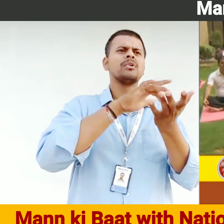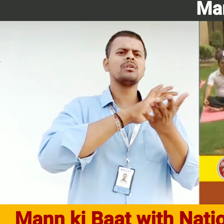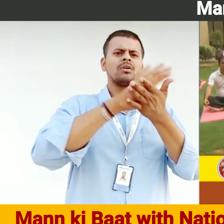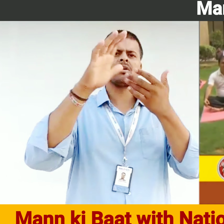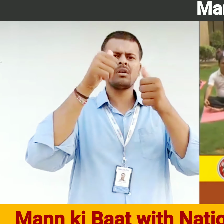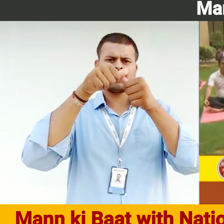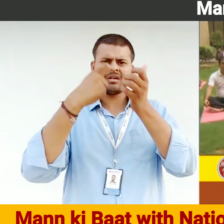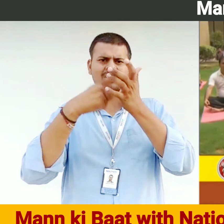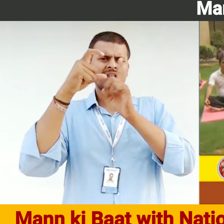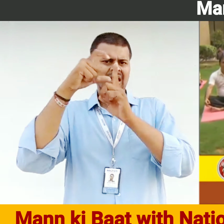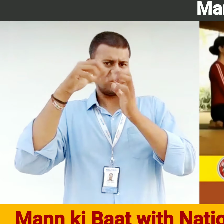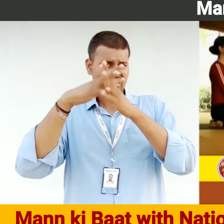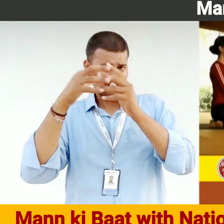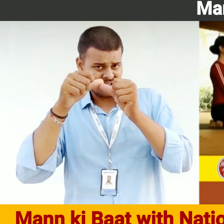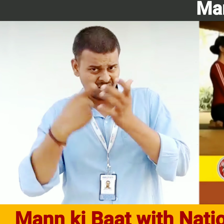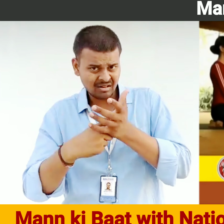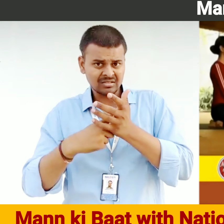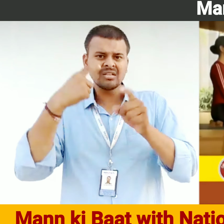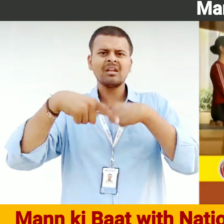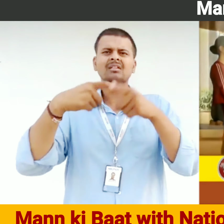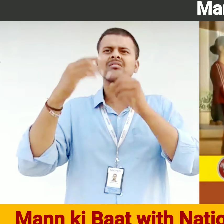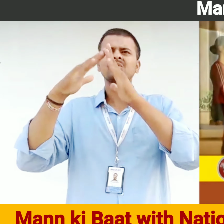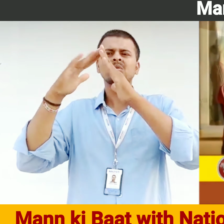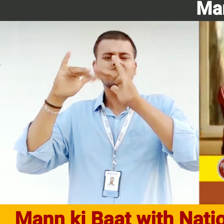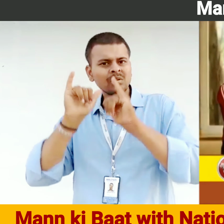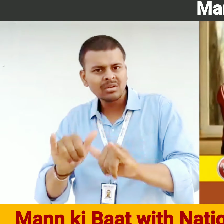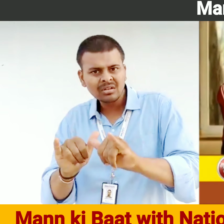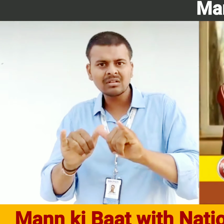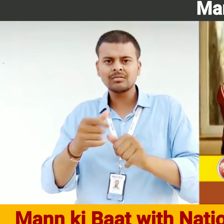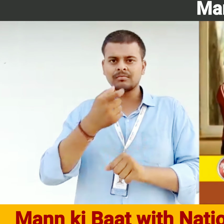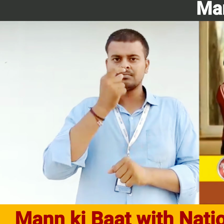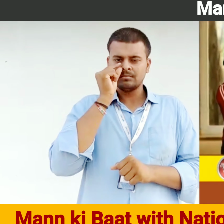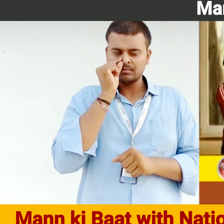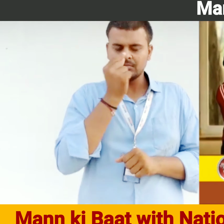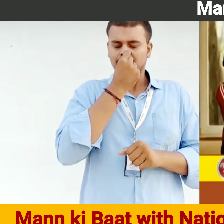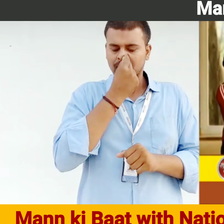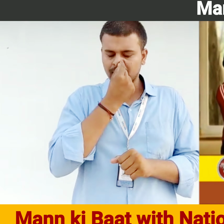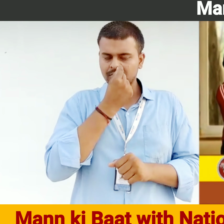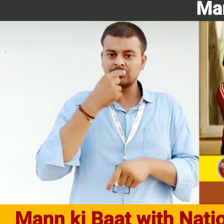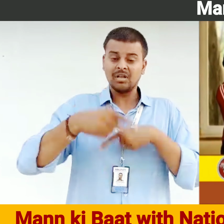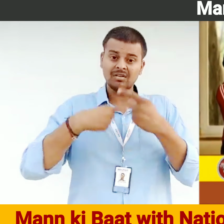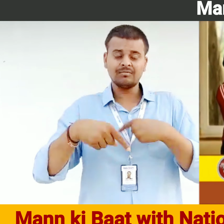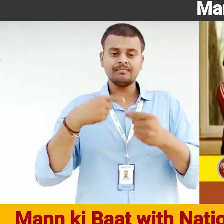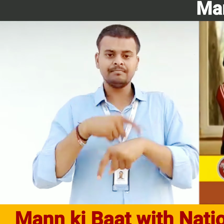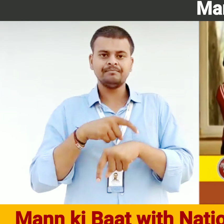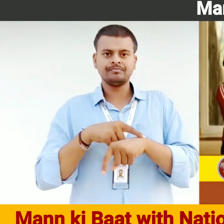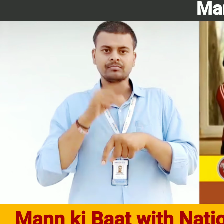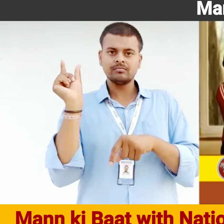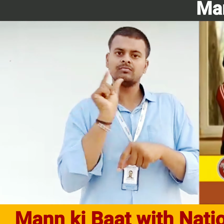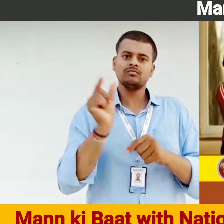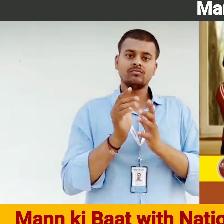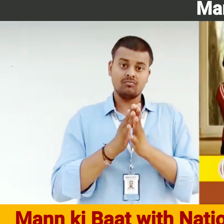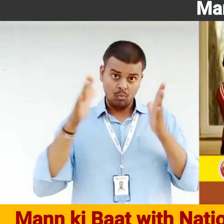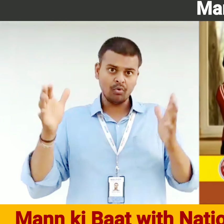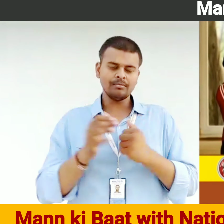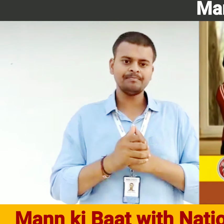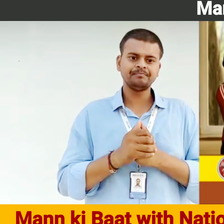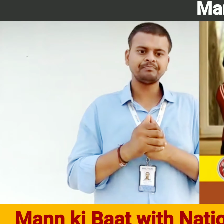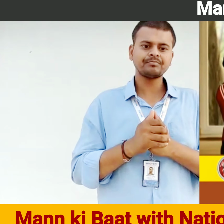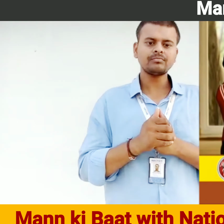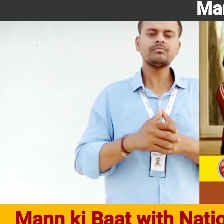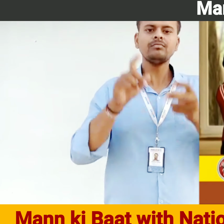तक घर में रहते हुए लोग योग पर बहुत गंभीरता से ध्यान दे रहे हैं। हर जगह लोगों